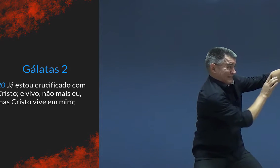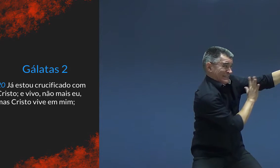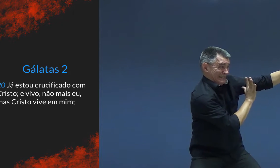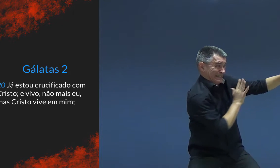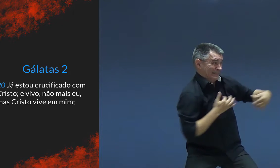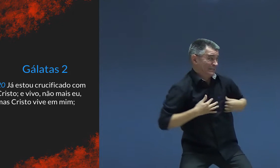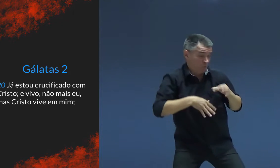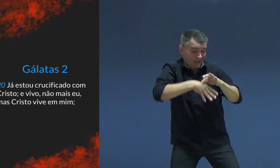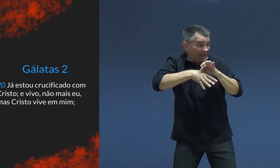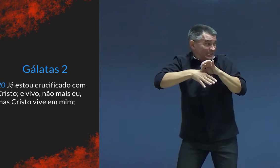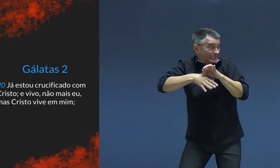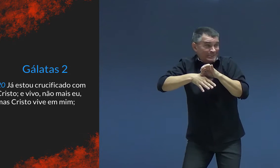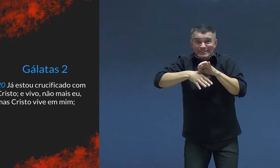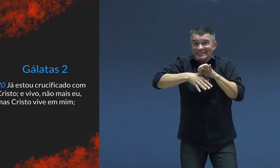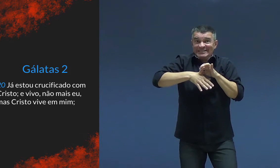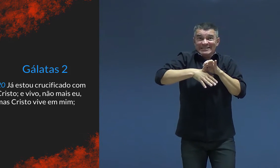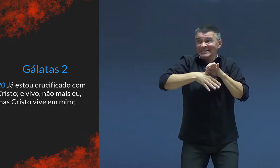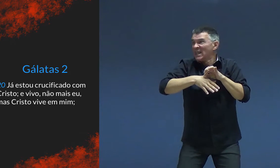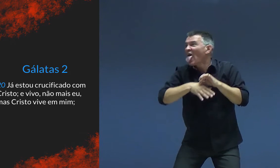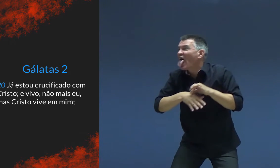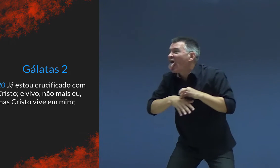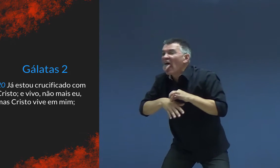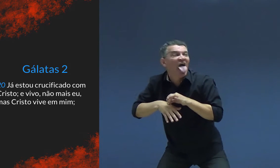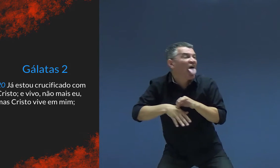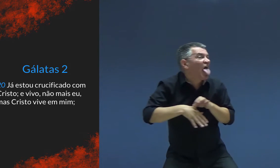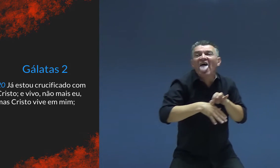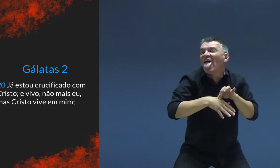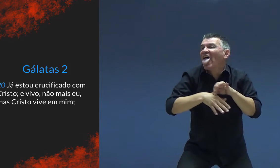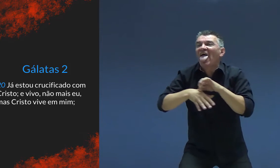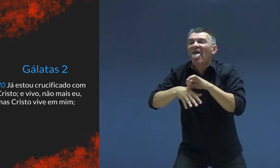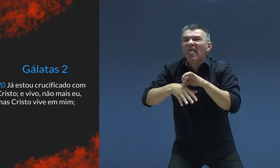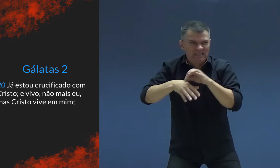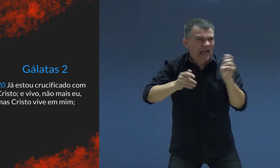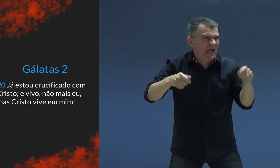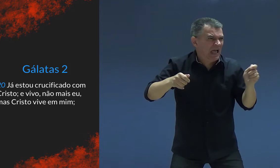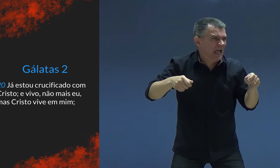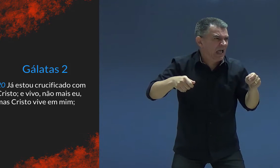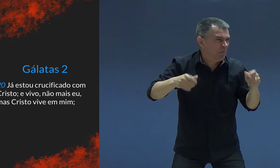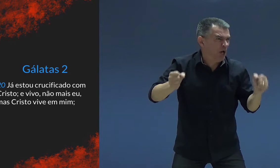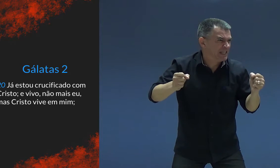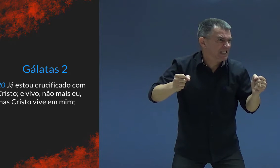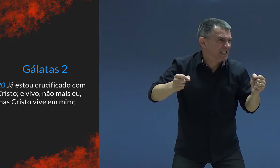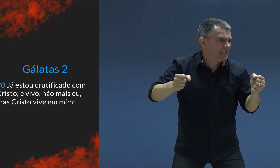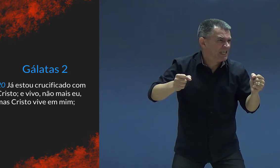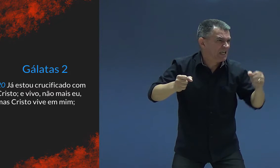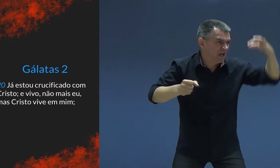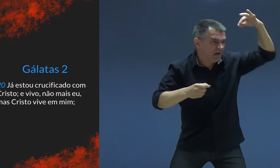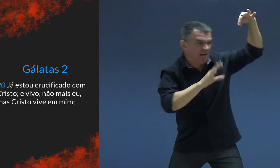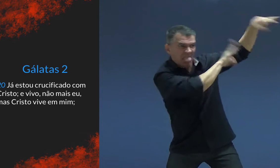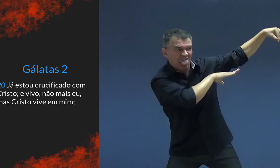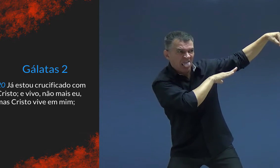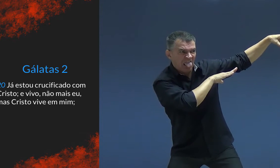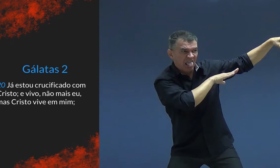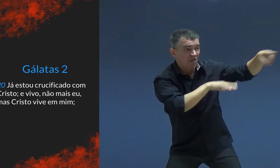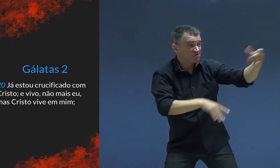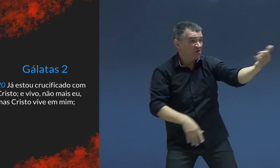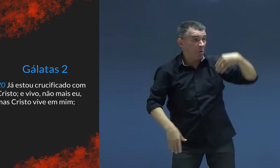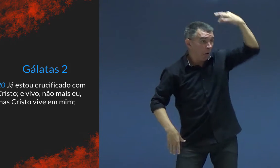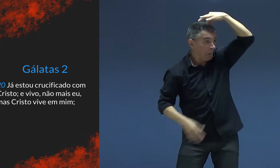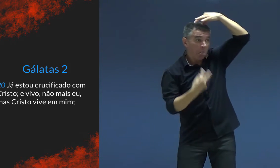ali e fica ali. Não, não posso, porque eu quero só a carne. Eu quero as coisas da carne, tá? Dá pra você tirar o espírito? Deixar ele de lado ali? Mas